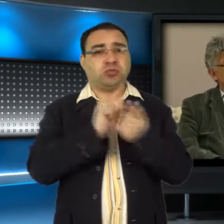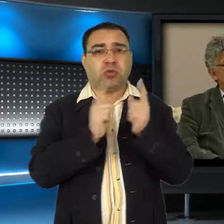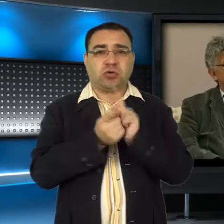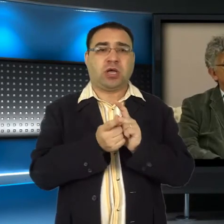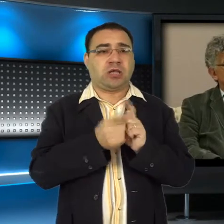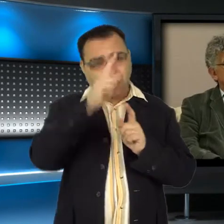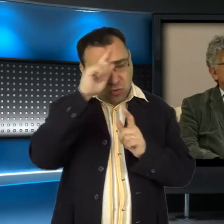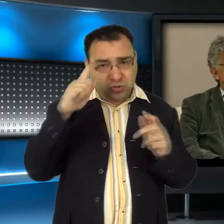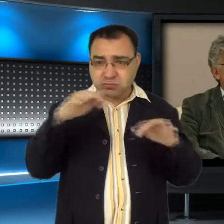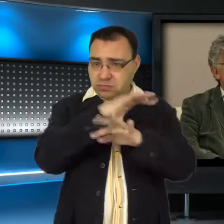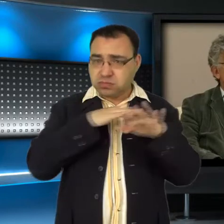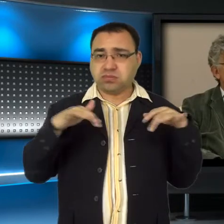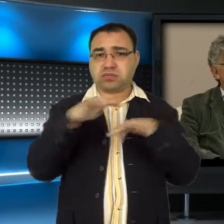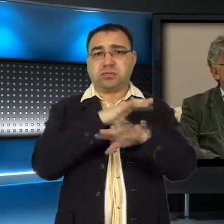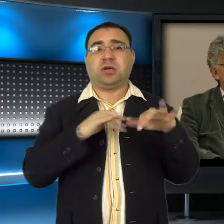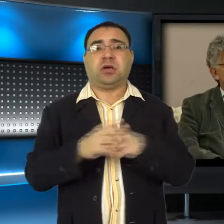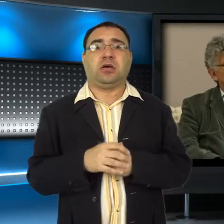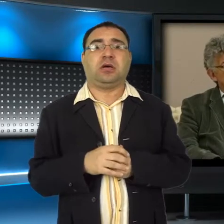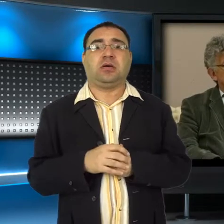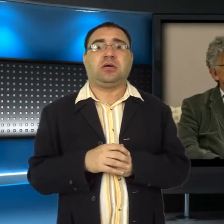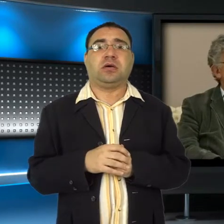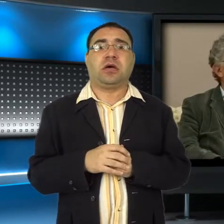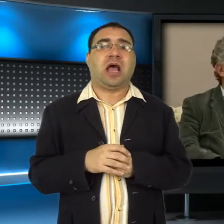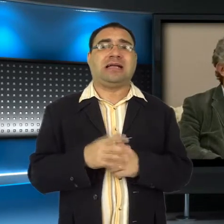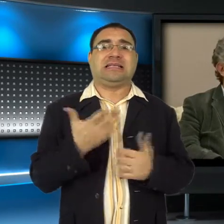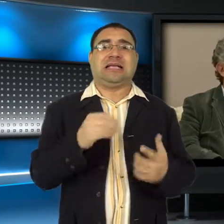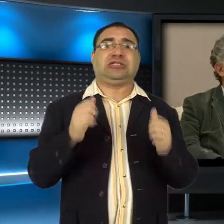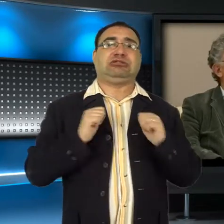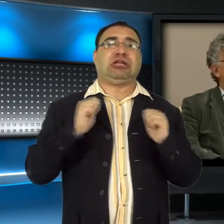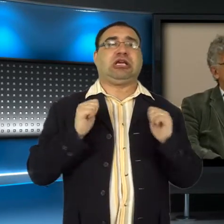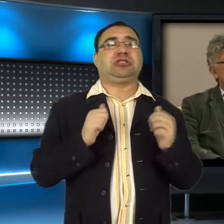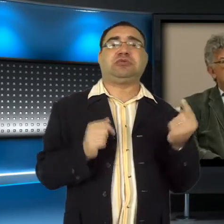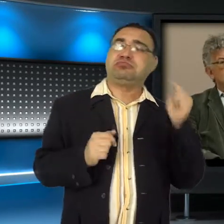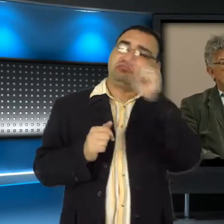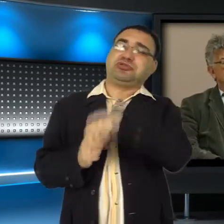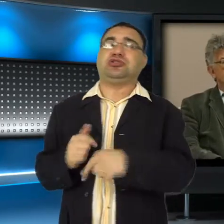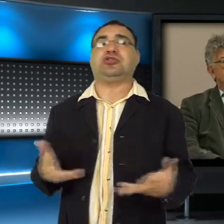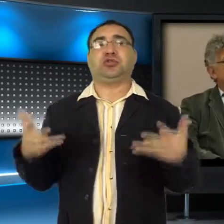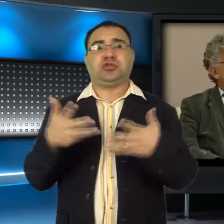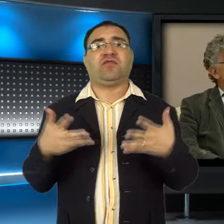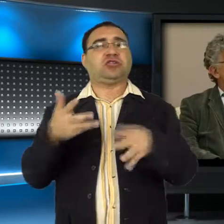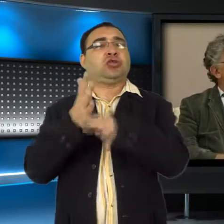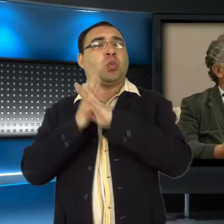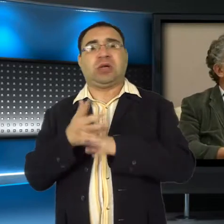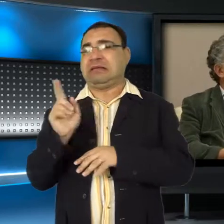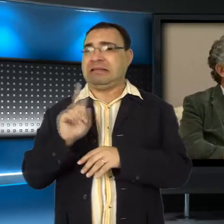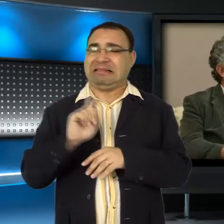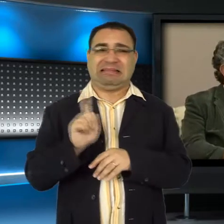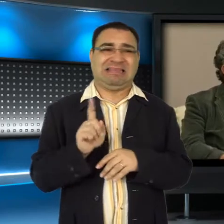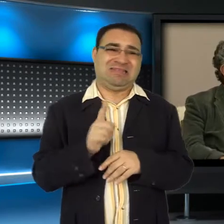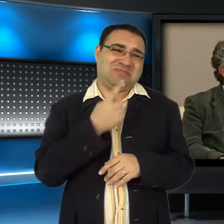gdzie są ludzie, a nie próby zrobienia tego, żeby ludzie przyszli do jakiejś salki z tyłu schowanej, gdzie